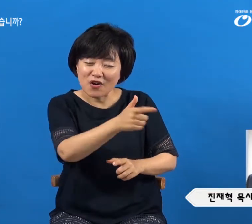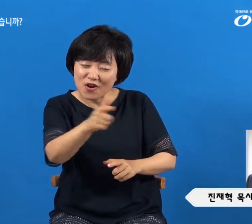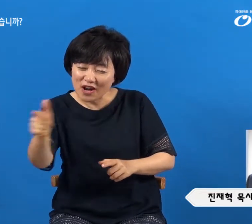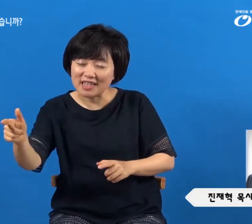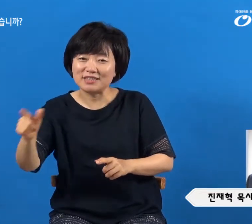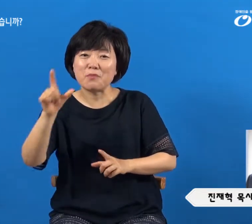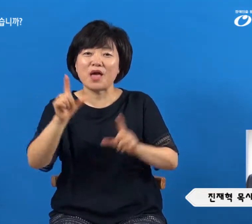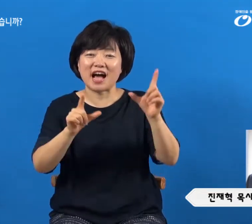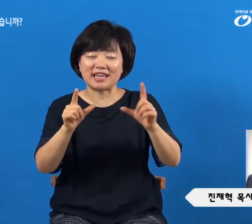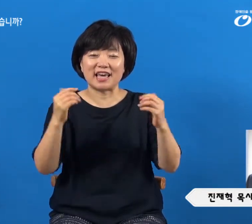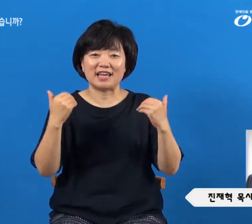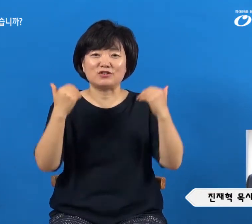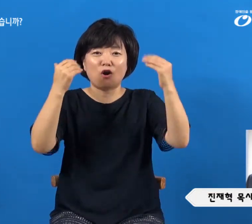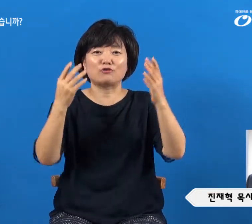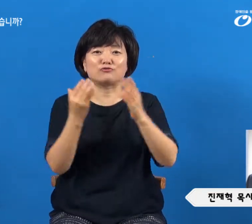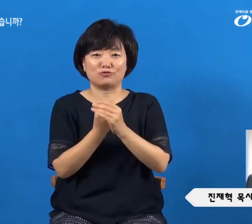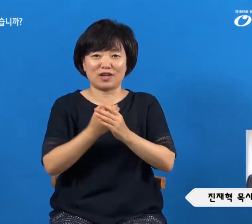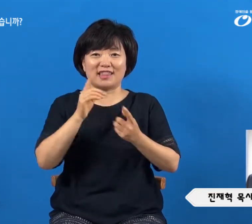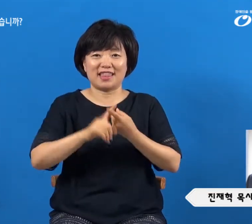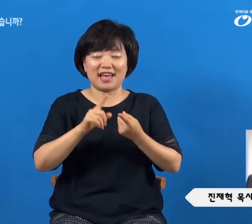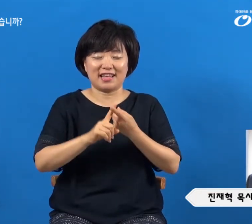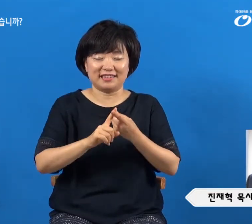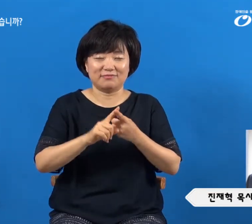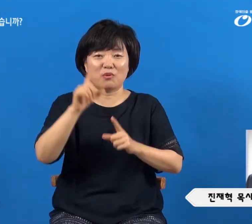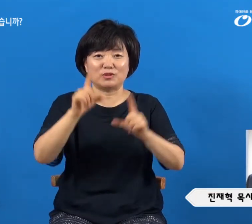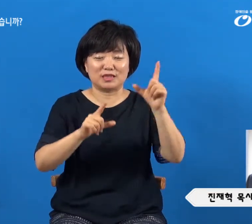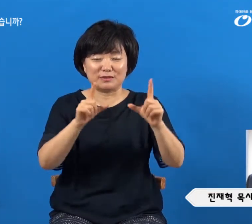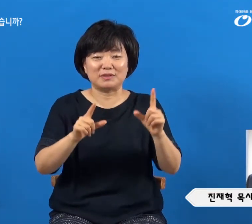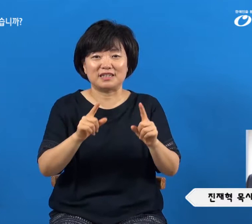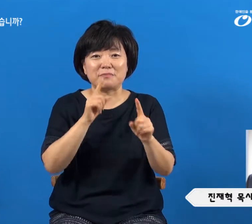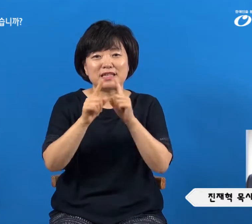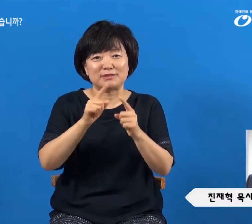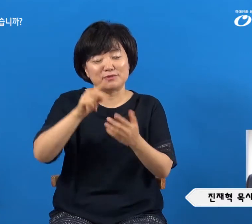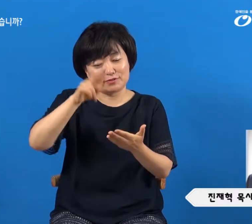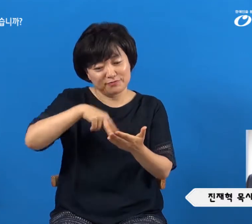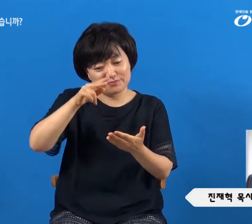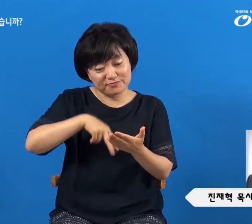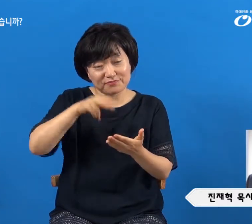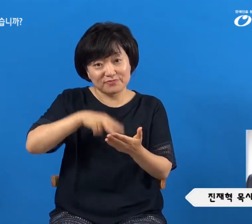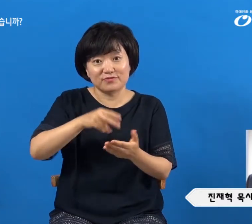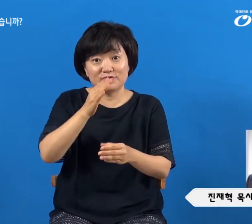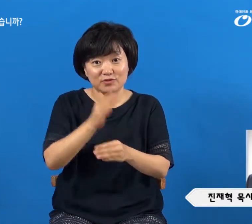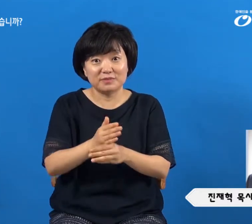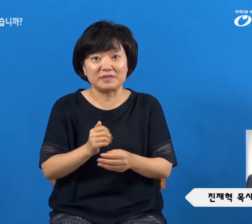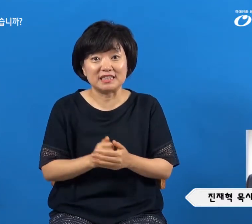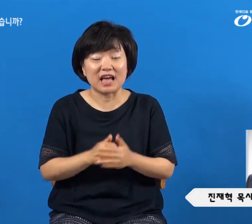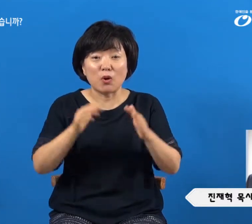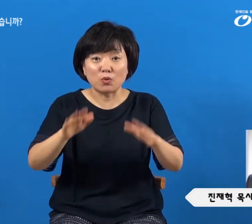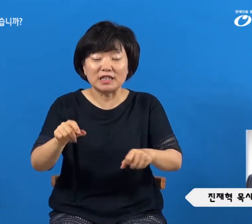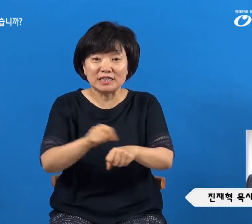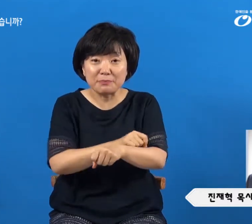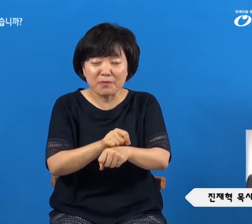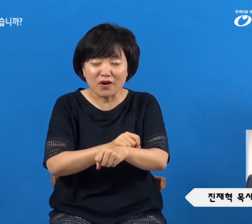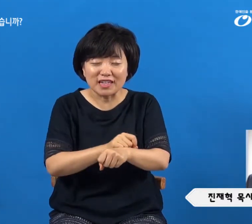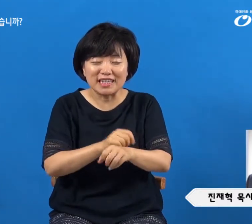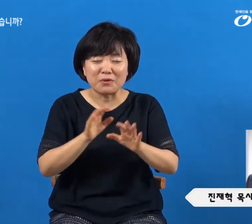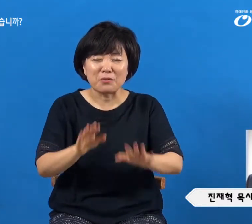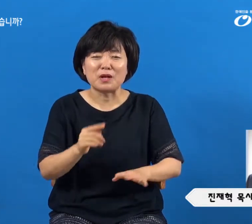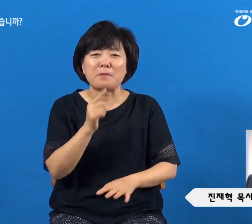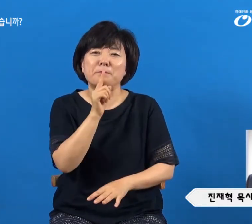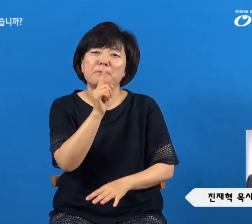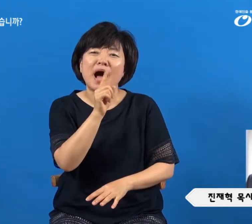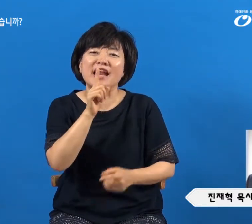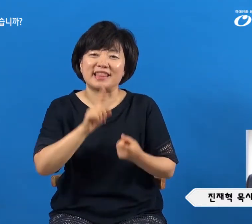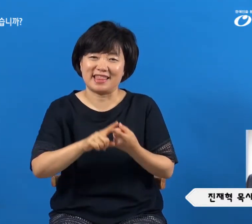성숙에 대해서 우리는 말씀을 통해 함께 나누어 왔습니다. 오늘은 특별히 혀에 관한